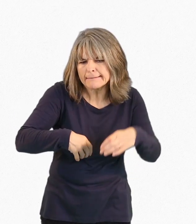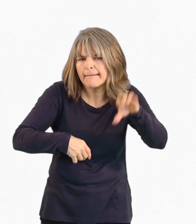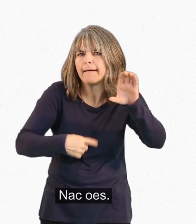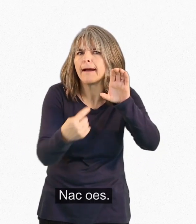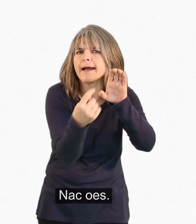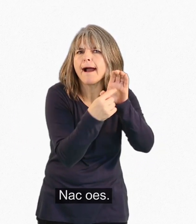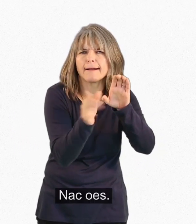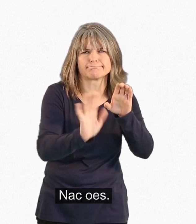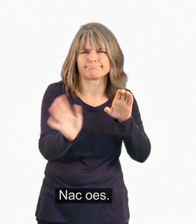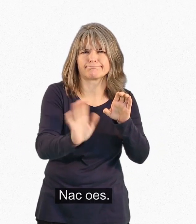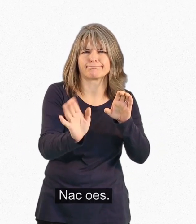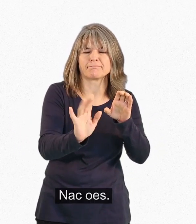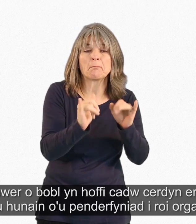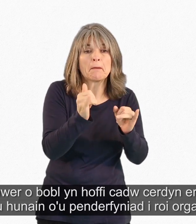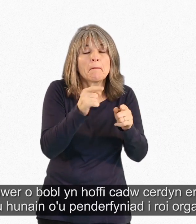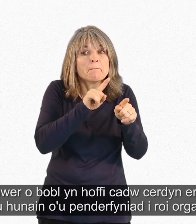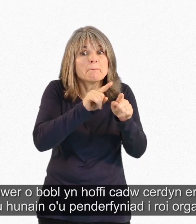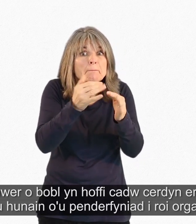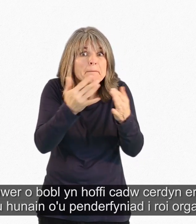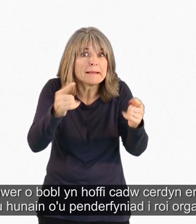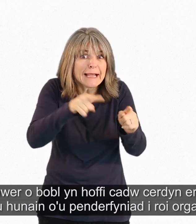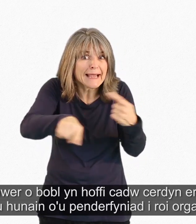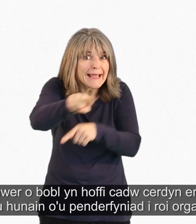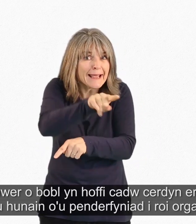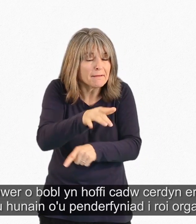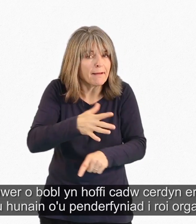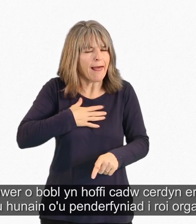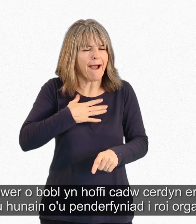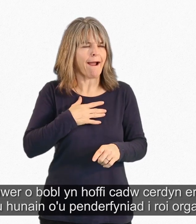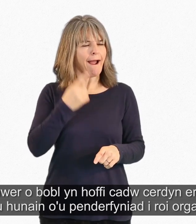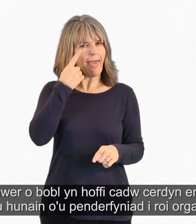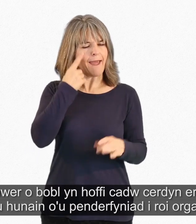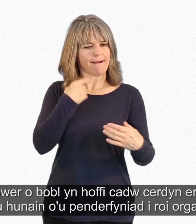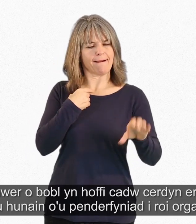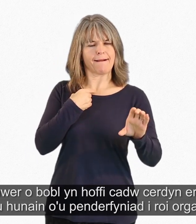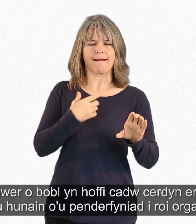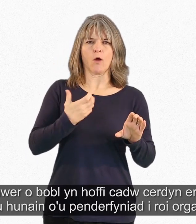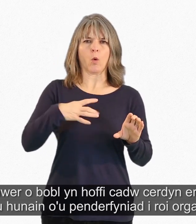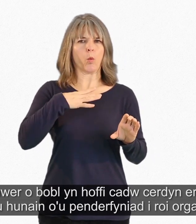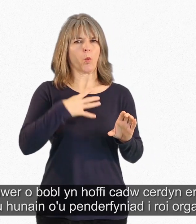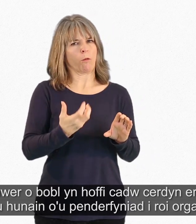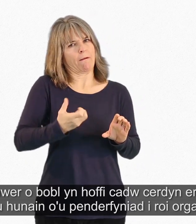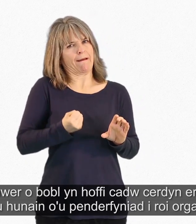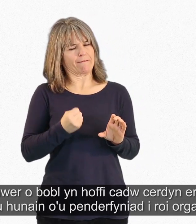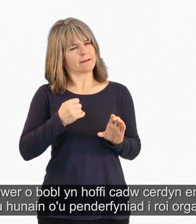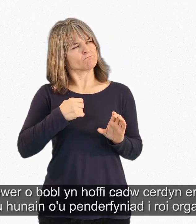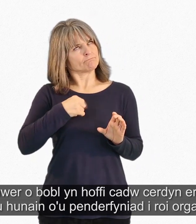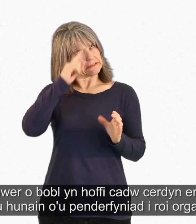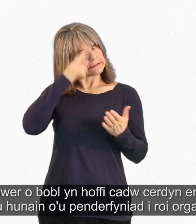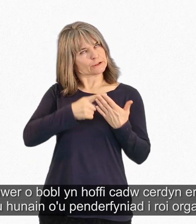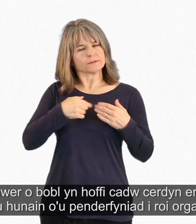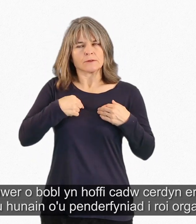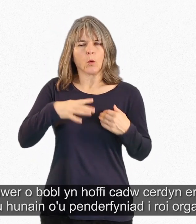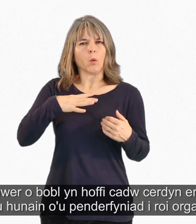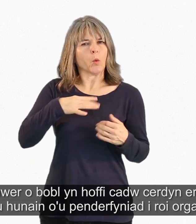Na coes, ond mae llawer o bobl yn hoffi cadw cerdyn er mwyn atgoffa e hunan o'i penderfyniad i rhoi organau.